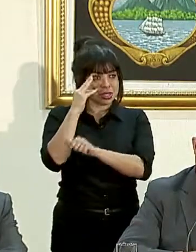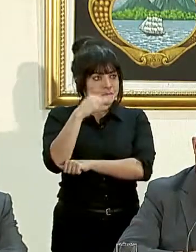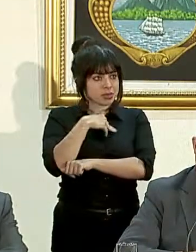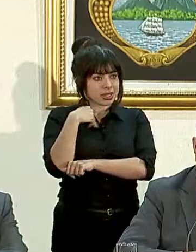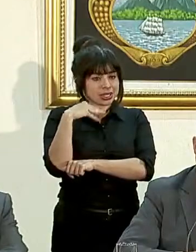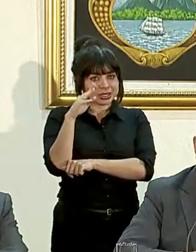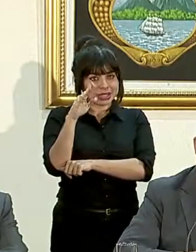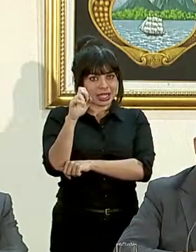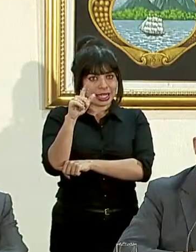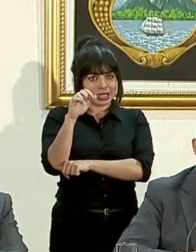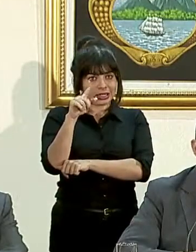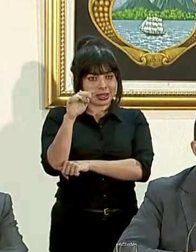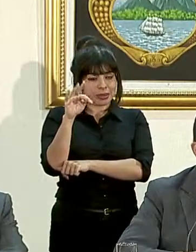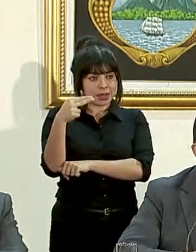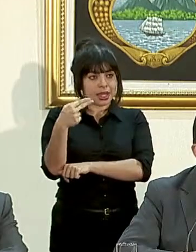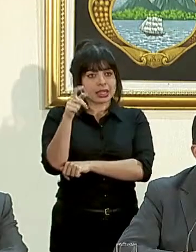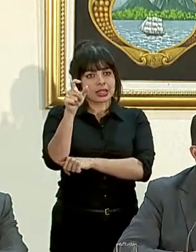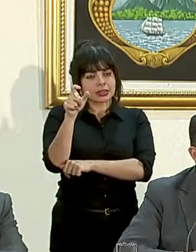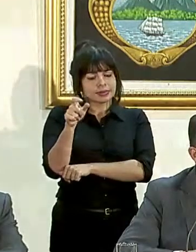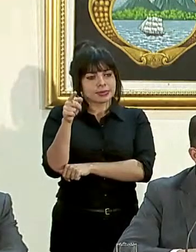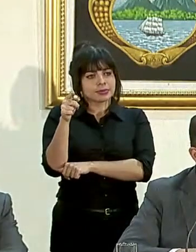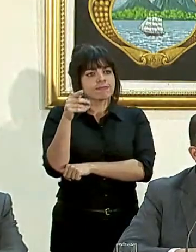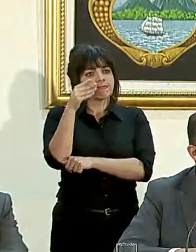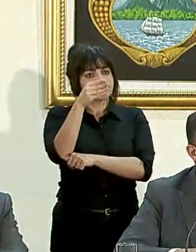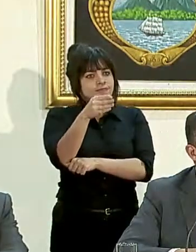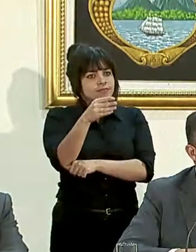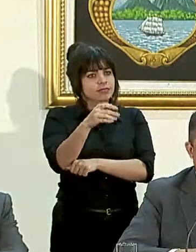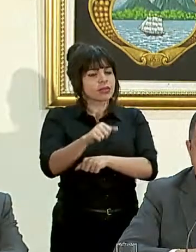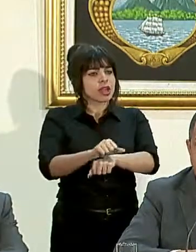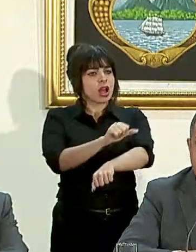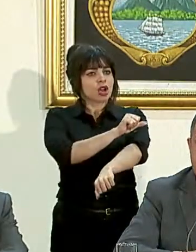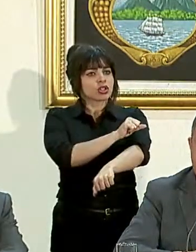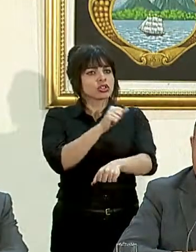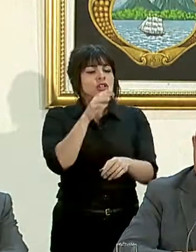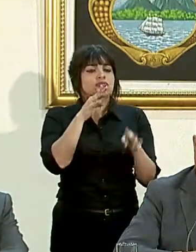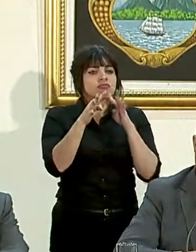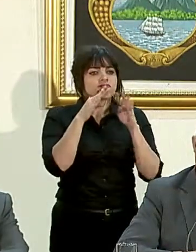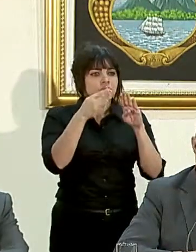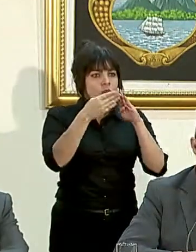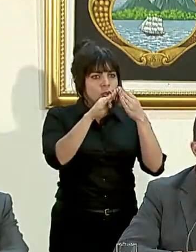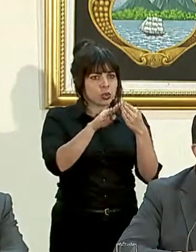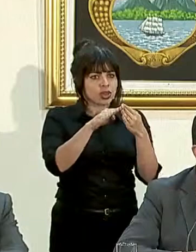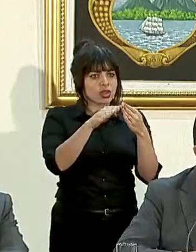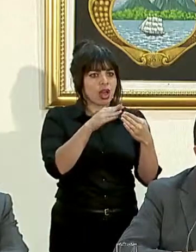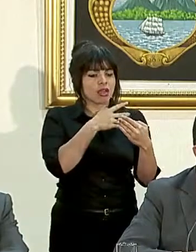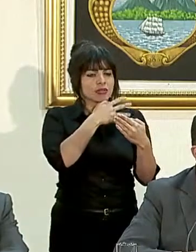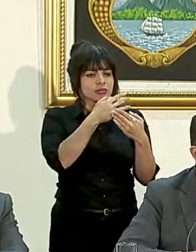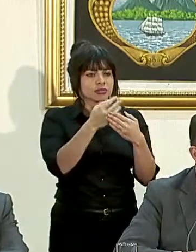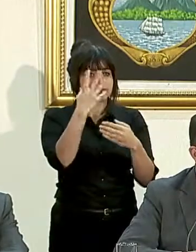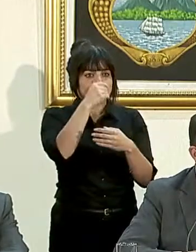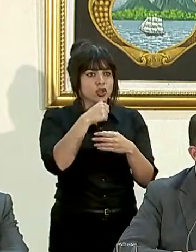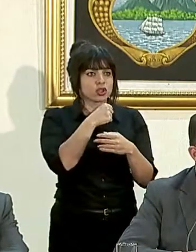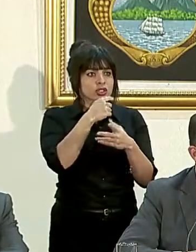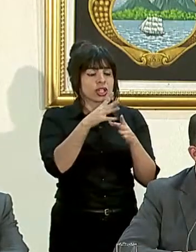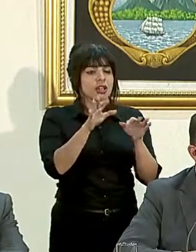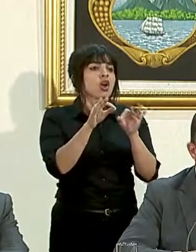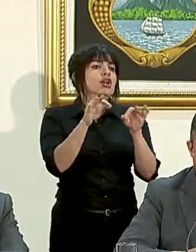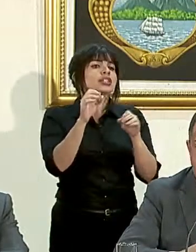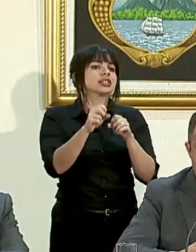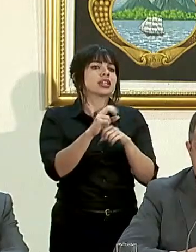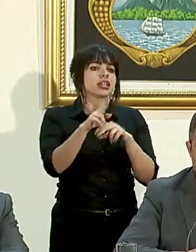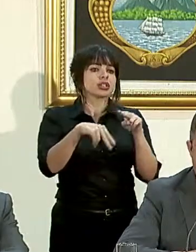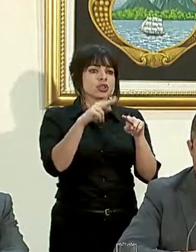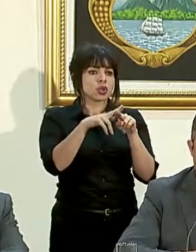doña Elizabeth, estuvo en Acosta conversando con la comunidad después de un hermoso concierto que dio la Orquesta Sinfónica